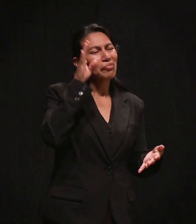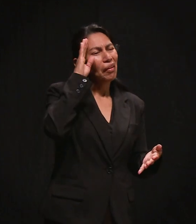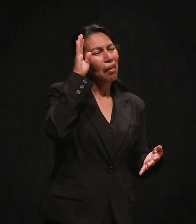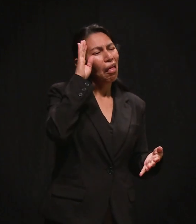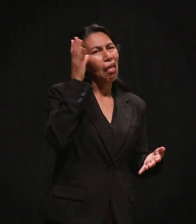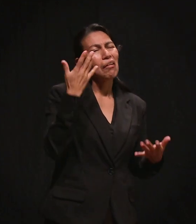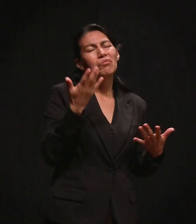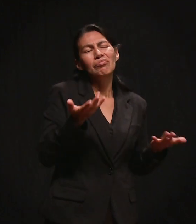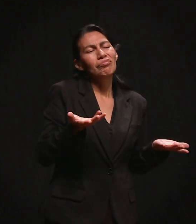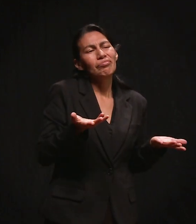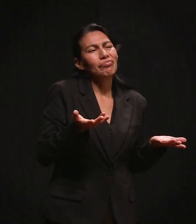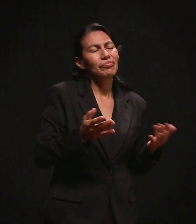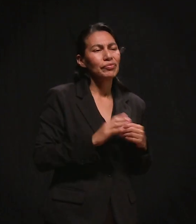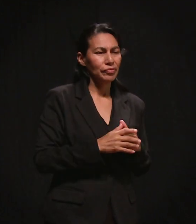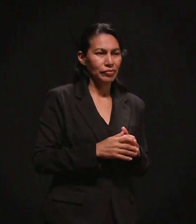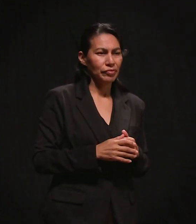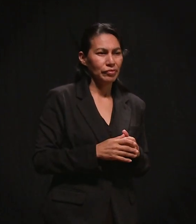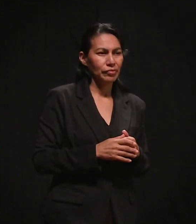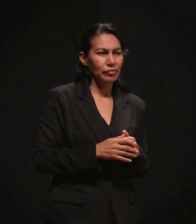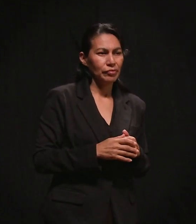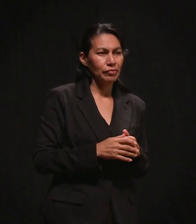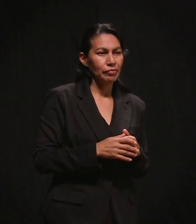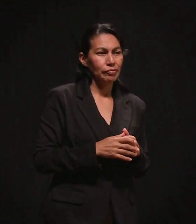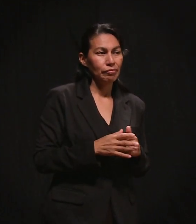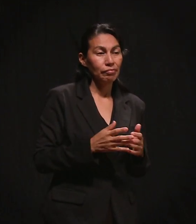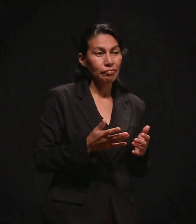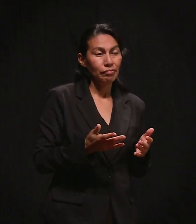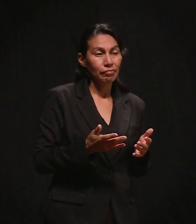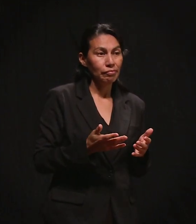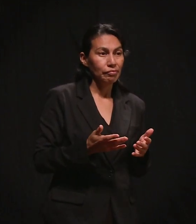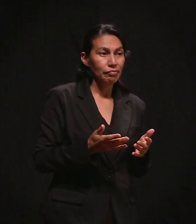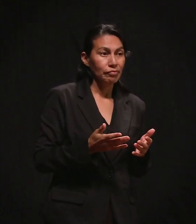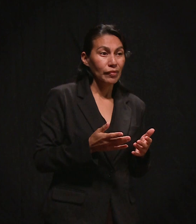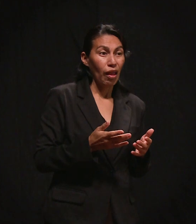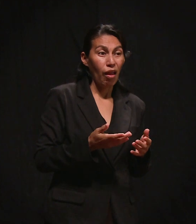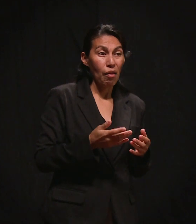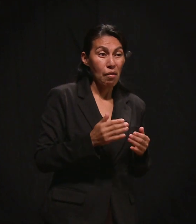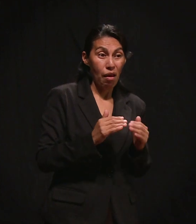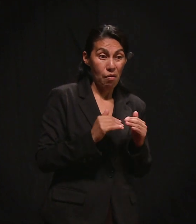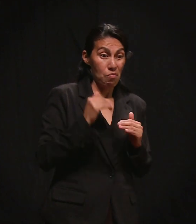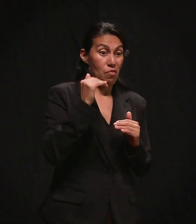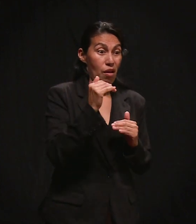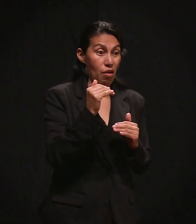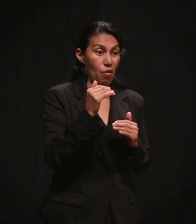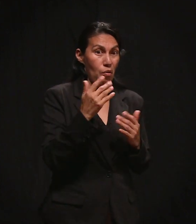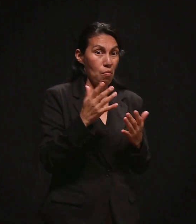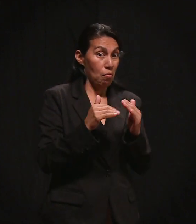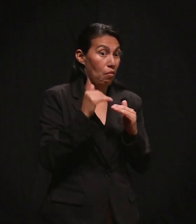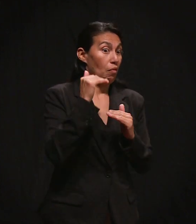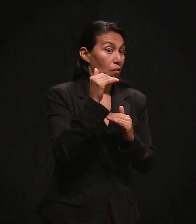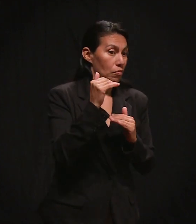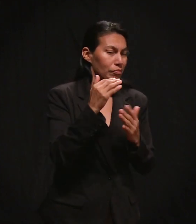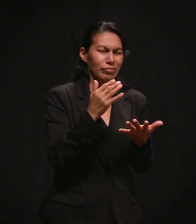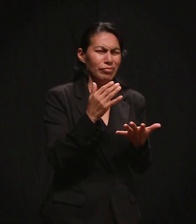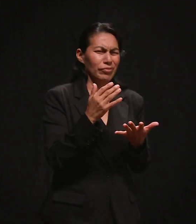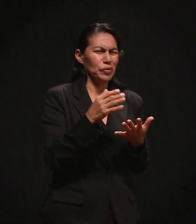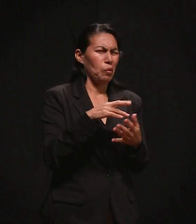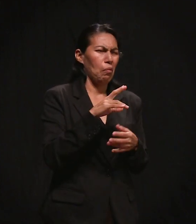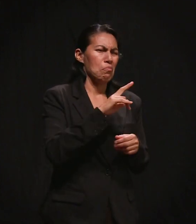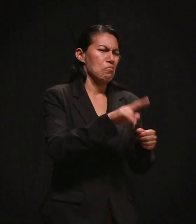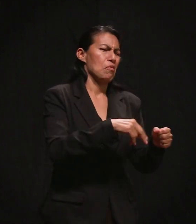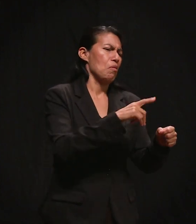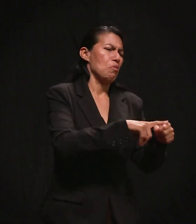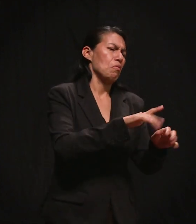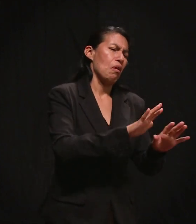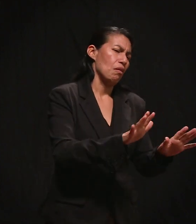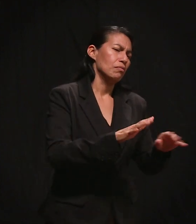eso, digámoslo así, ya no es sobrenatural, sino que ya es dentro del ámbito